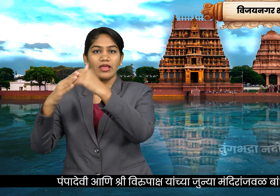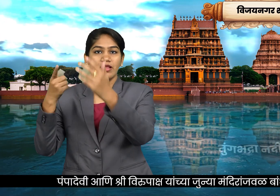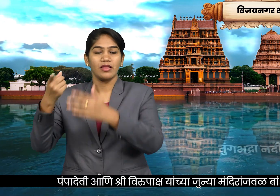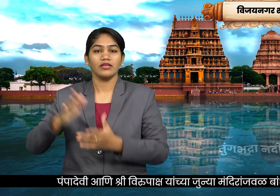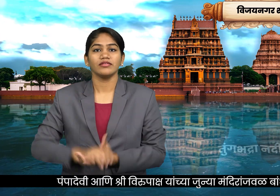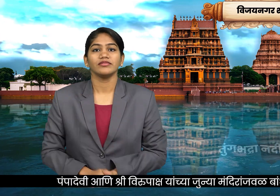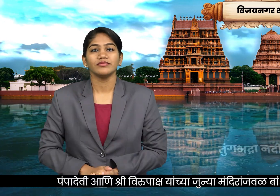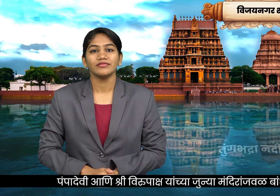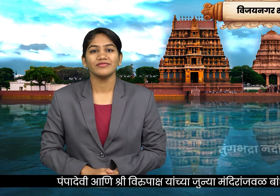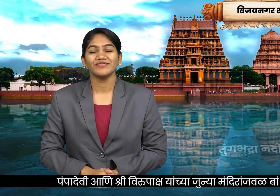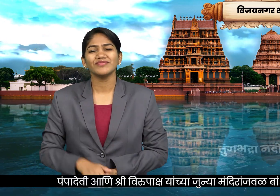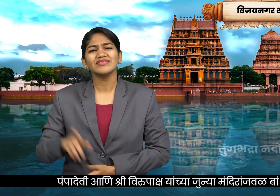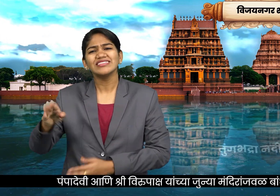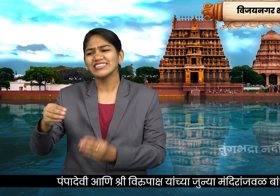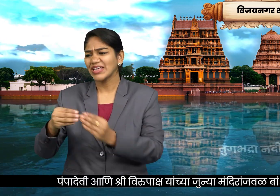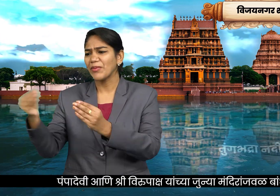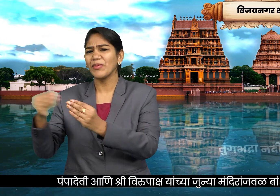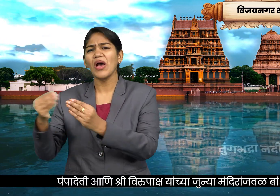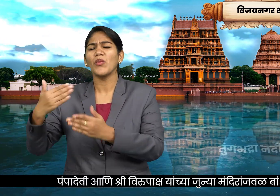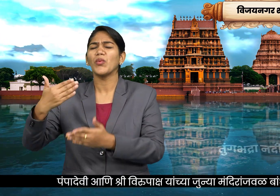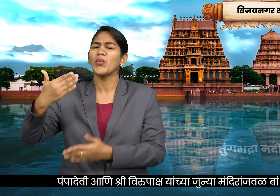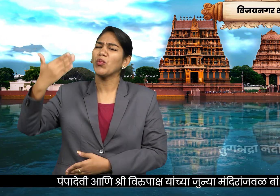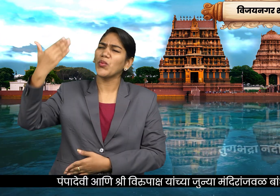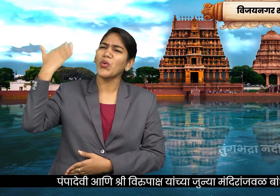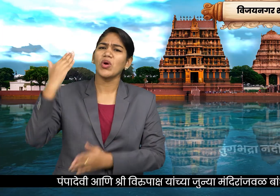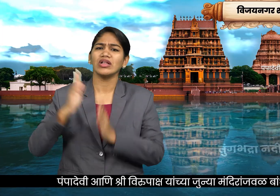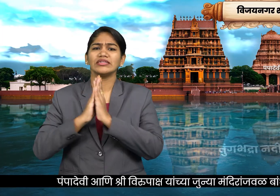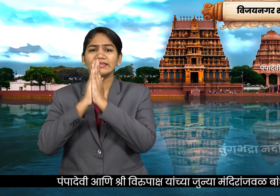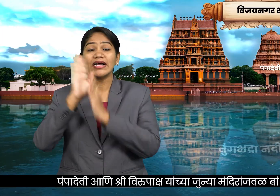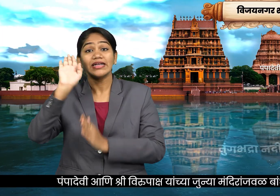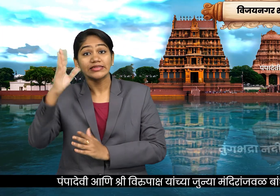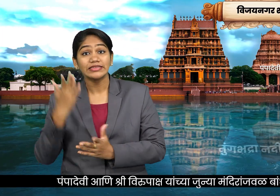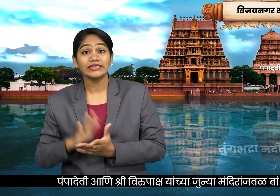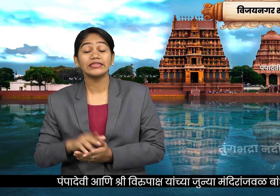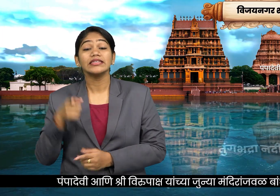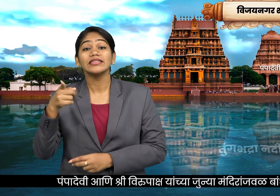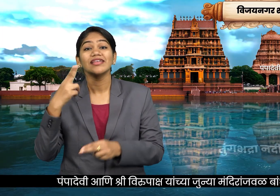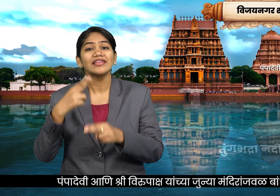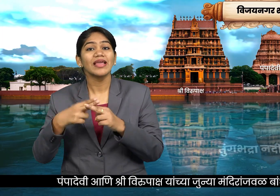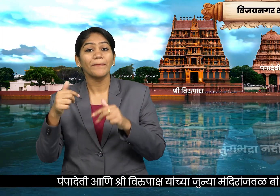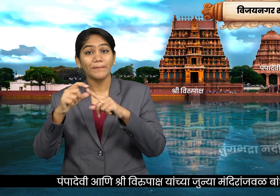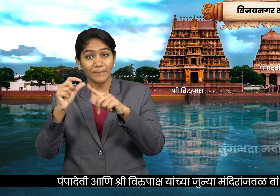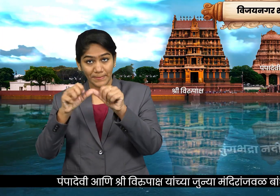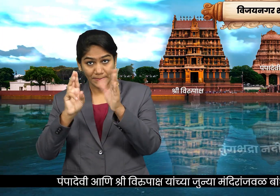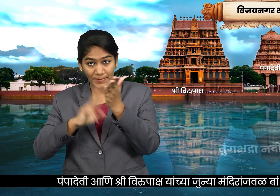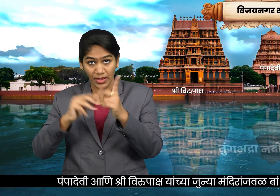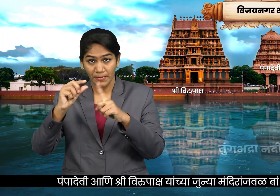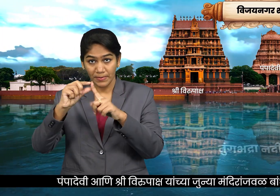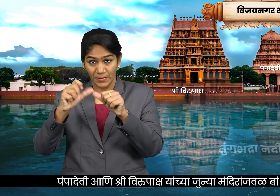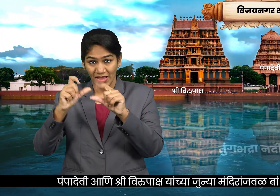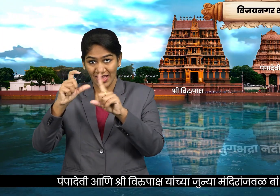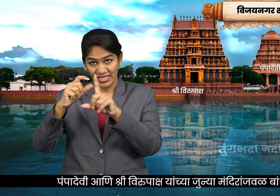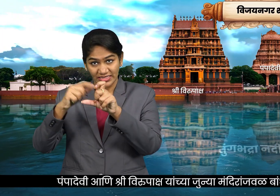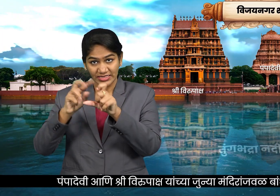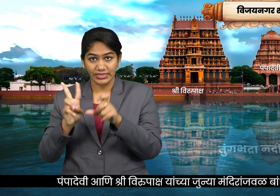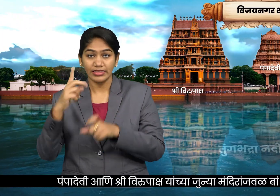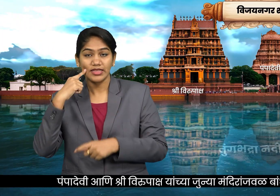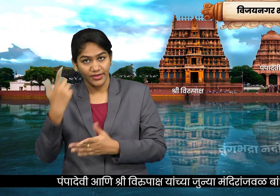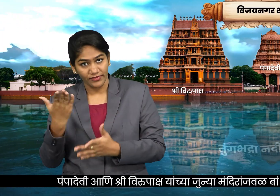पंपादेवी आणि श्री विरूपाक्ष राजा जुन्या मंदिराजवळ बांधले गेले होते.